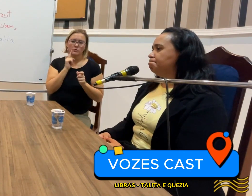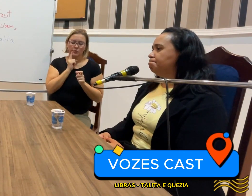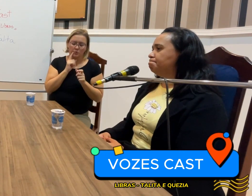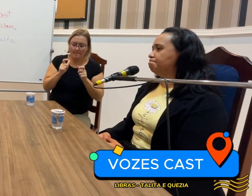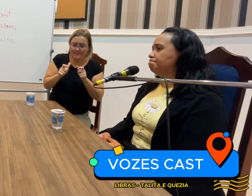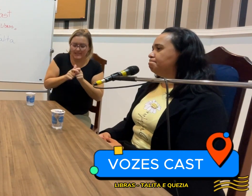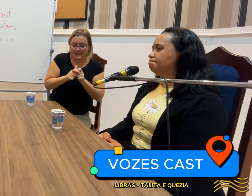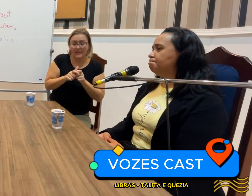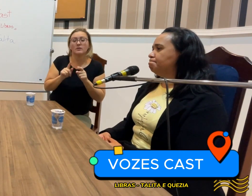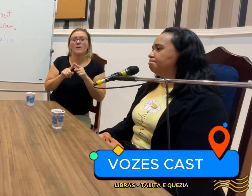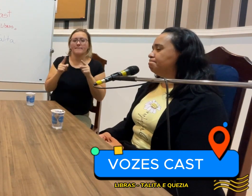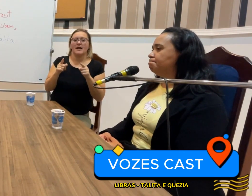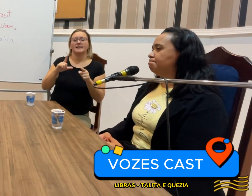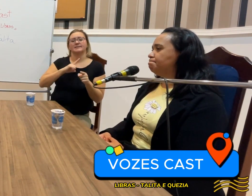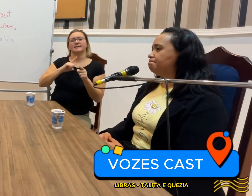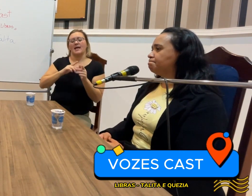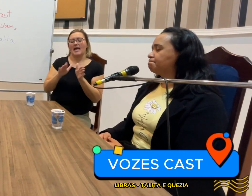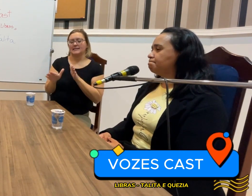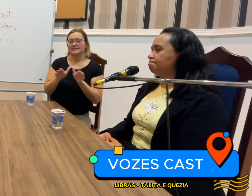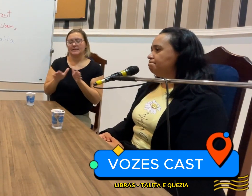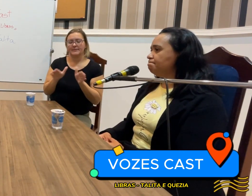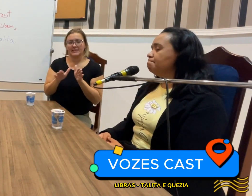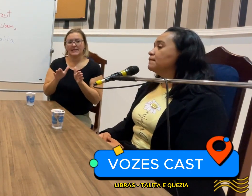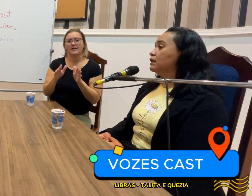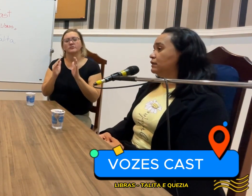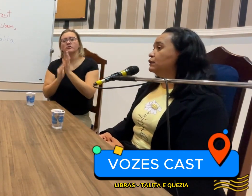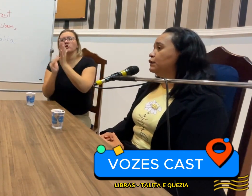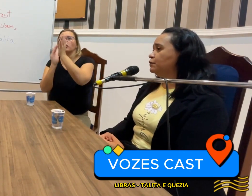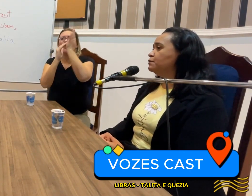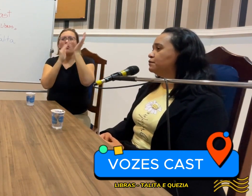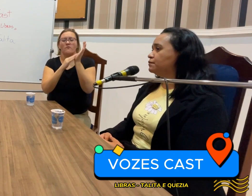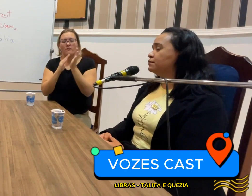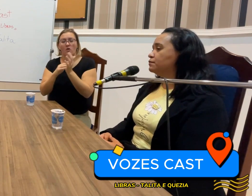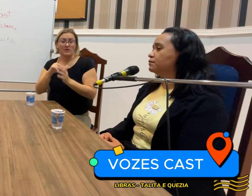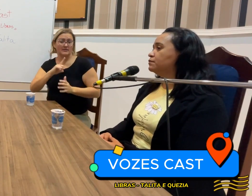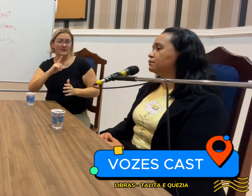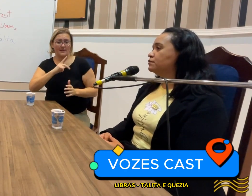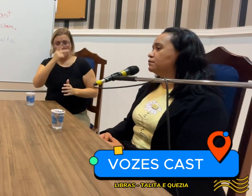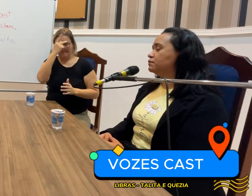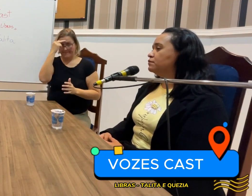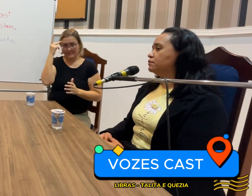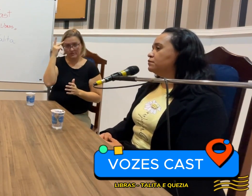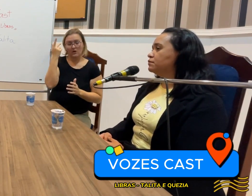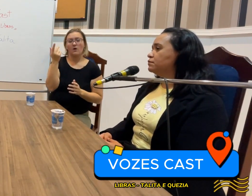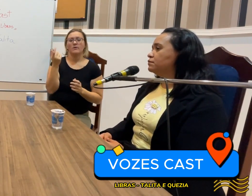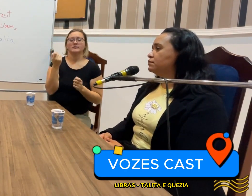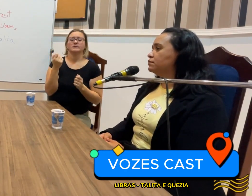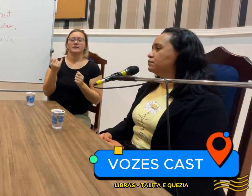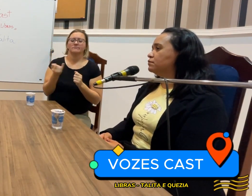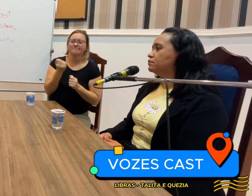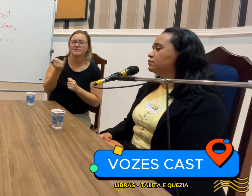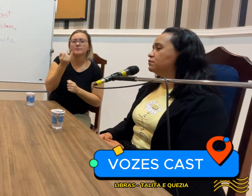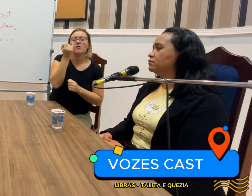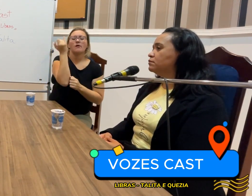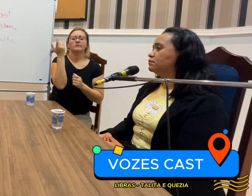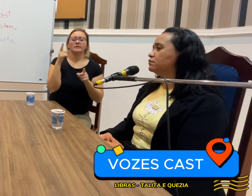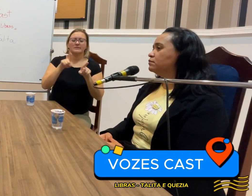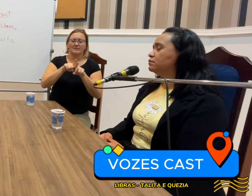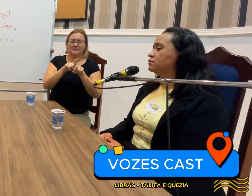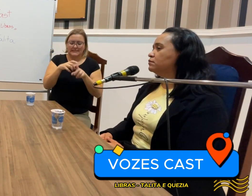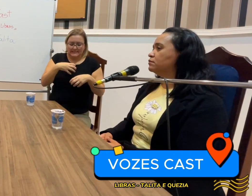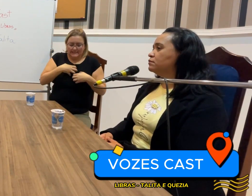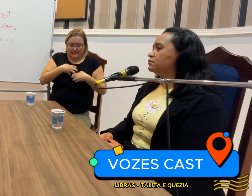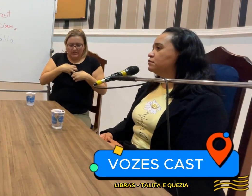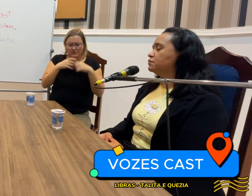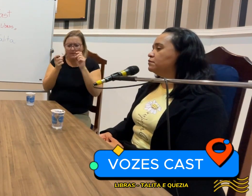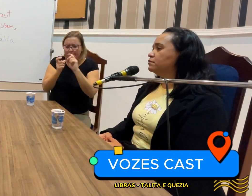monitorados, tendo alguém que se preocupe com eles. Certo? Então, essa preocupação, eu acho, assim, eu penso que